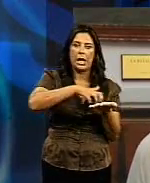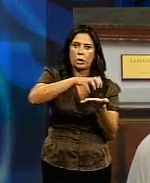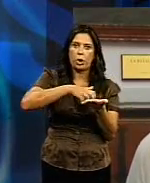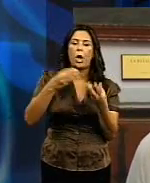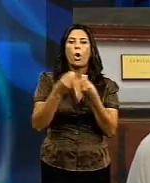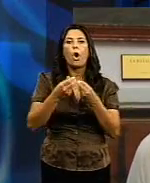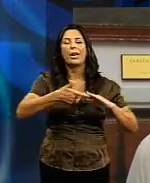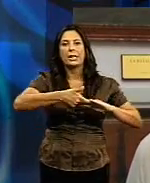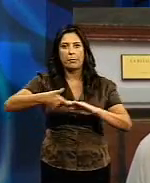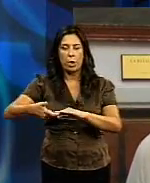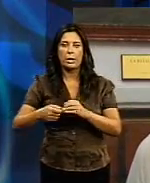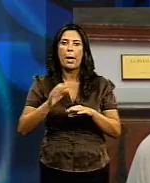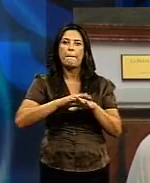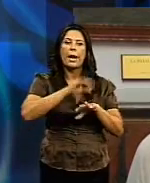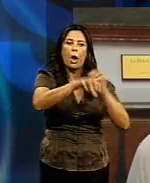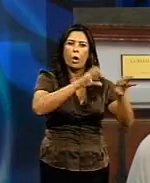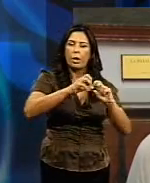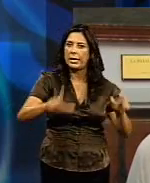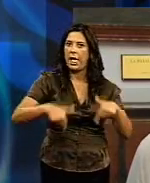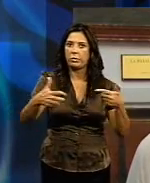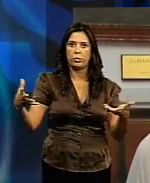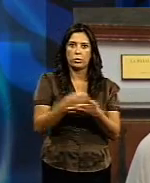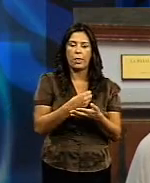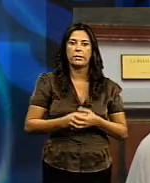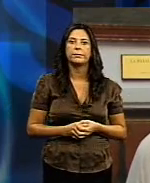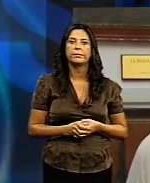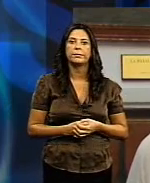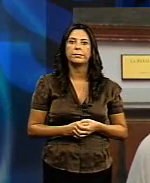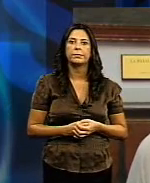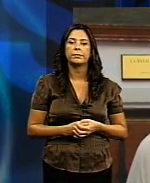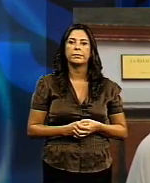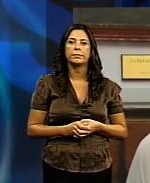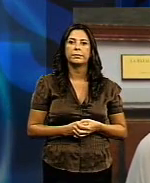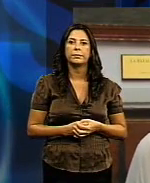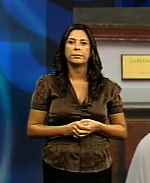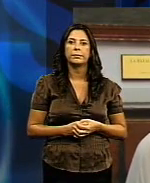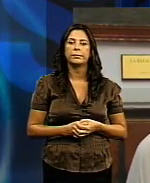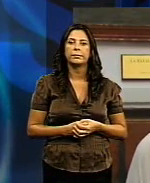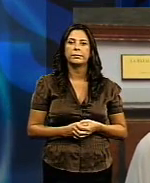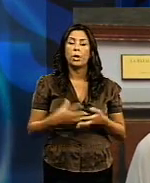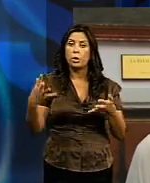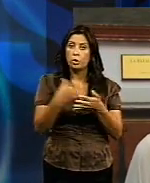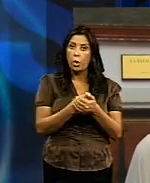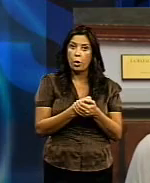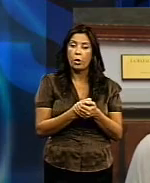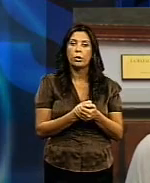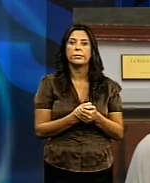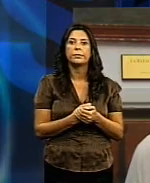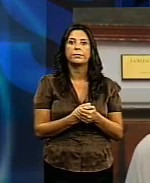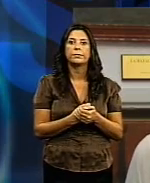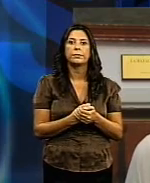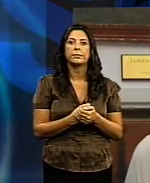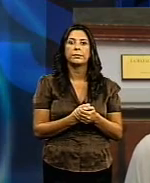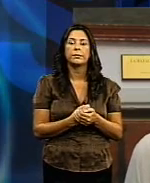remolques para la retirada de basuras. Y todo eso